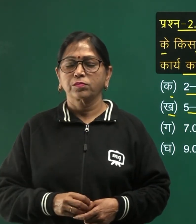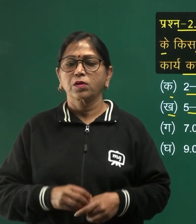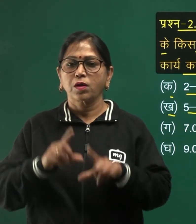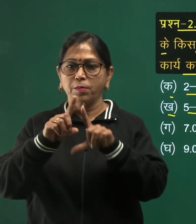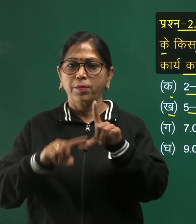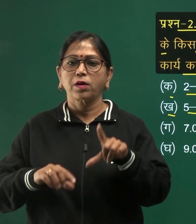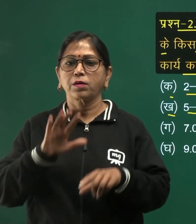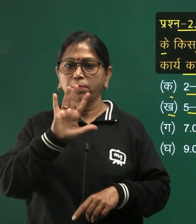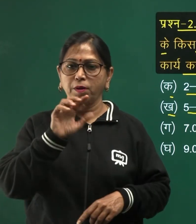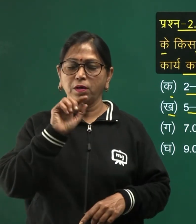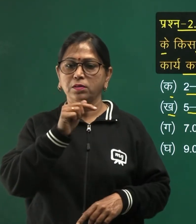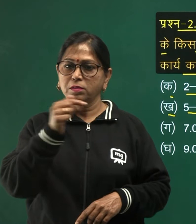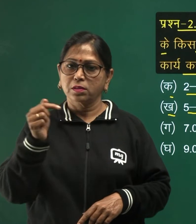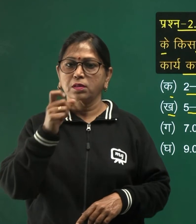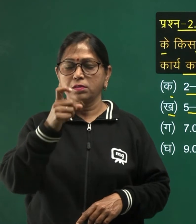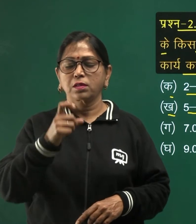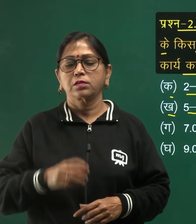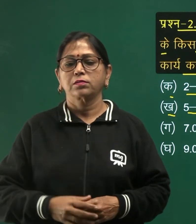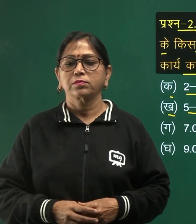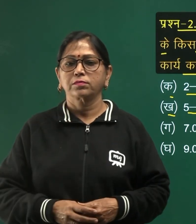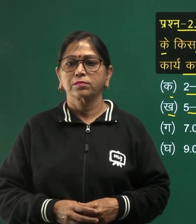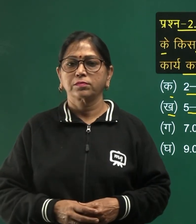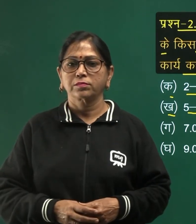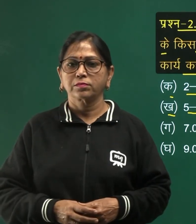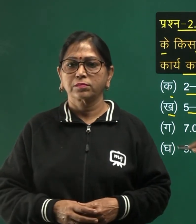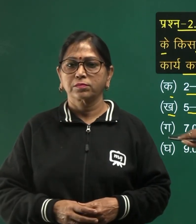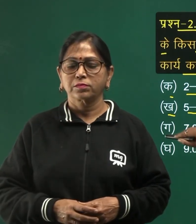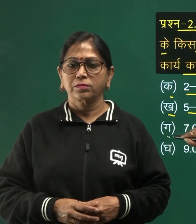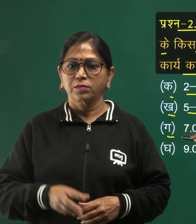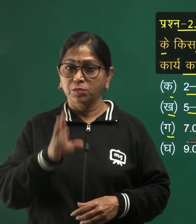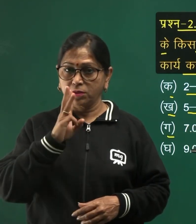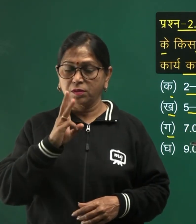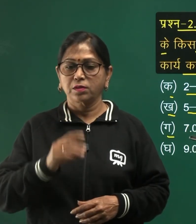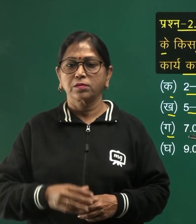नंबर दो पंच से सात